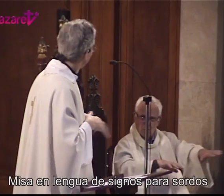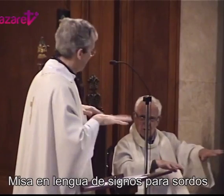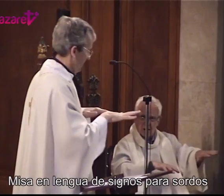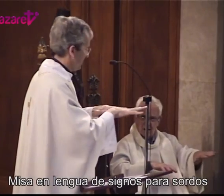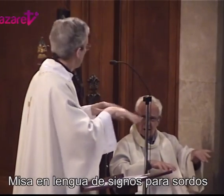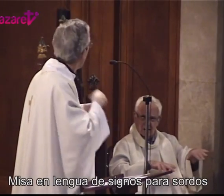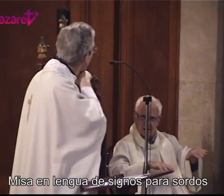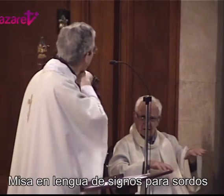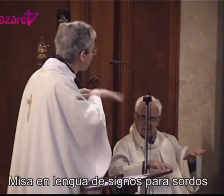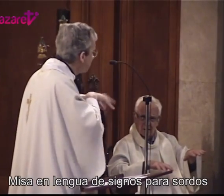Las ovejas.